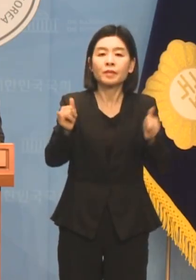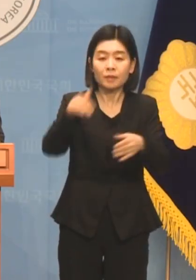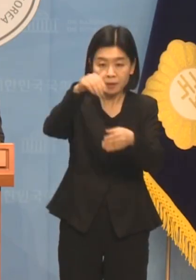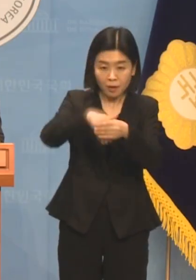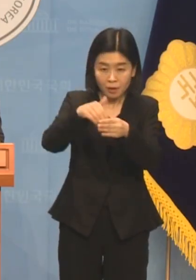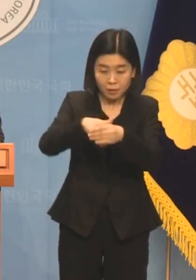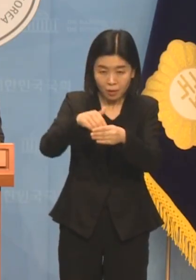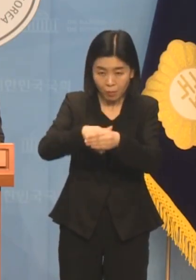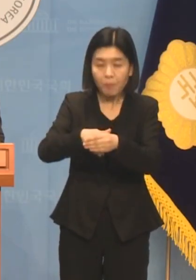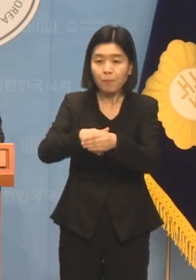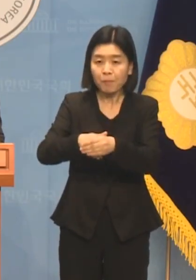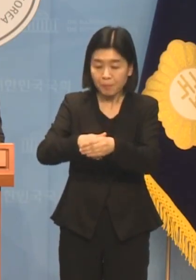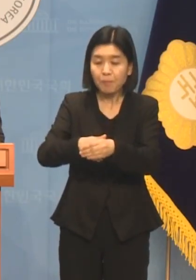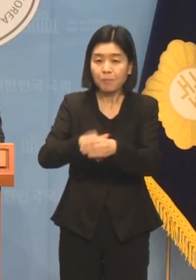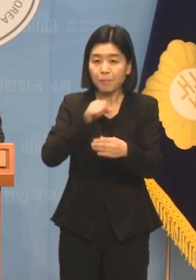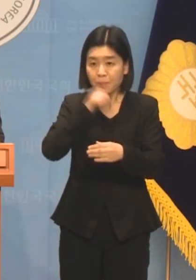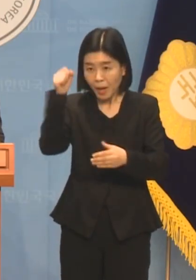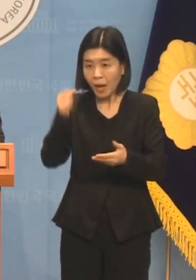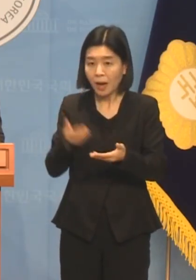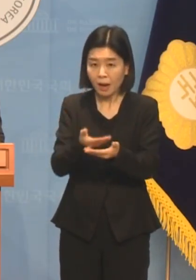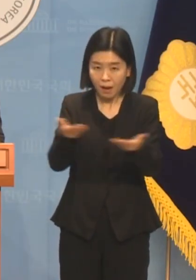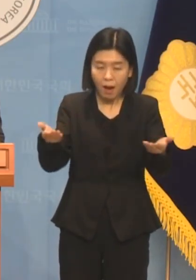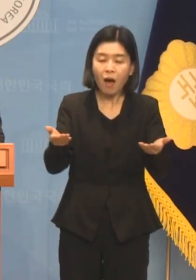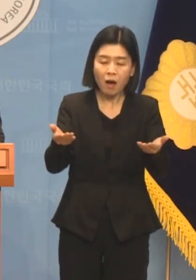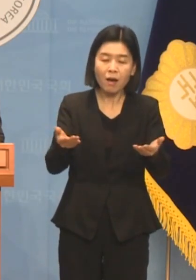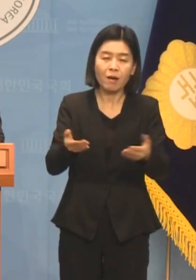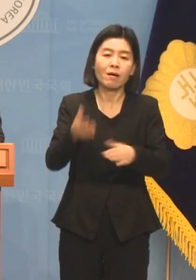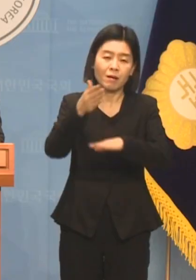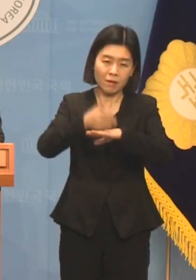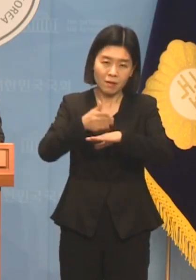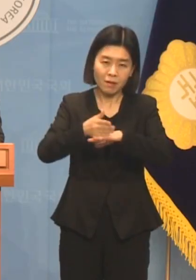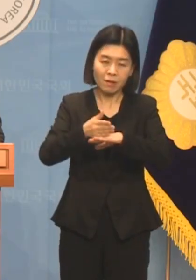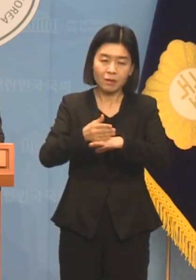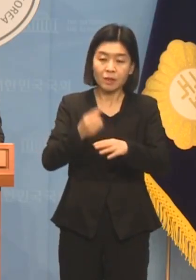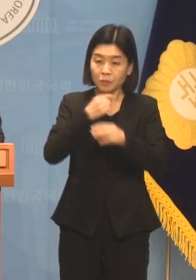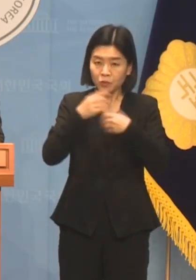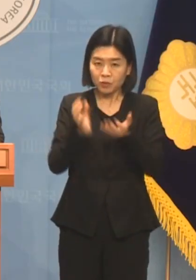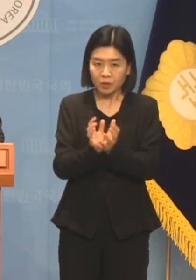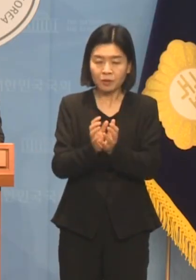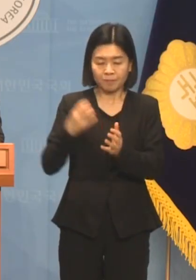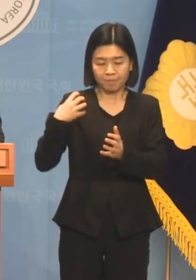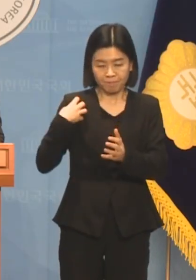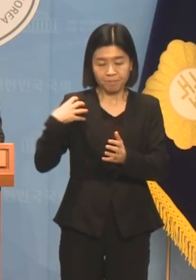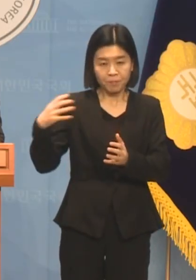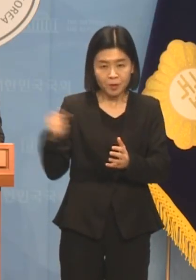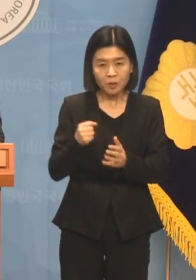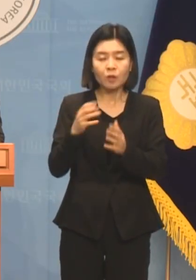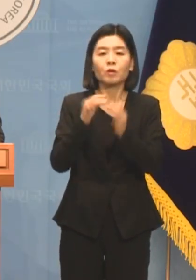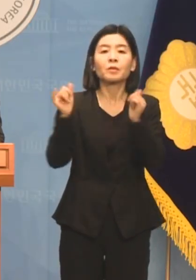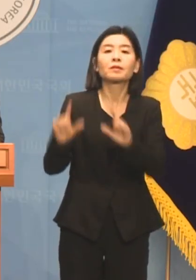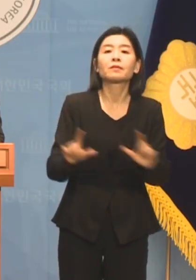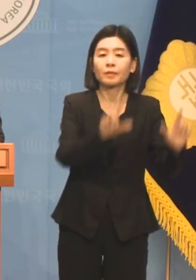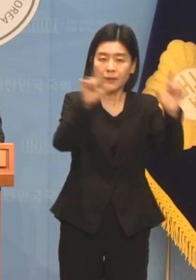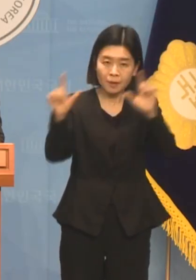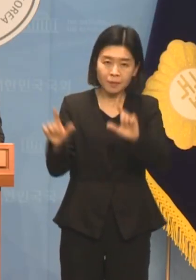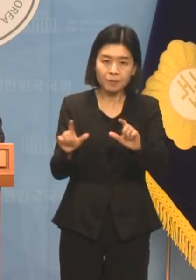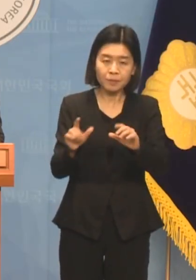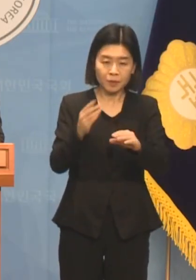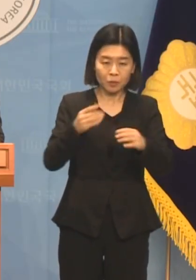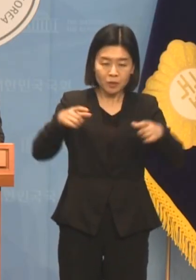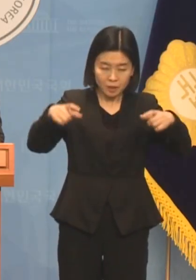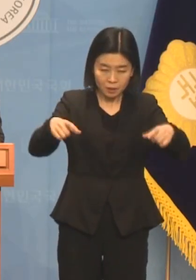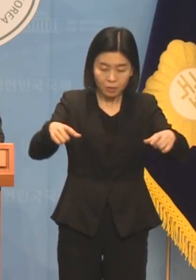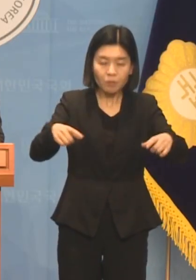더불어민주당은 앞으로 더욱 무거운 책임감으로 국민의 삶을 지키고 지역을 발전시키는 데 최선을